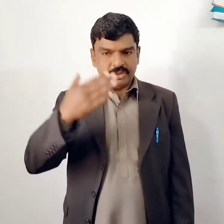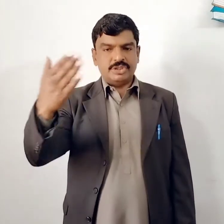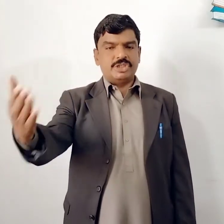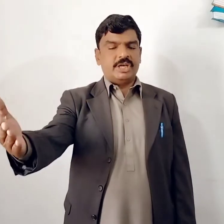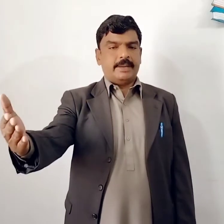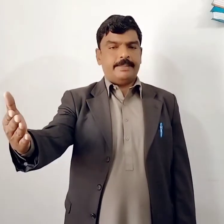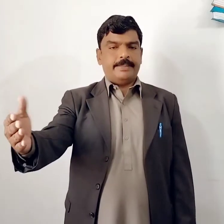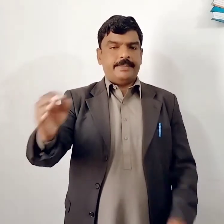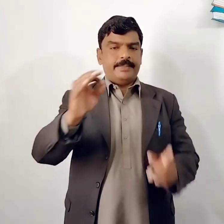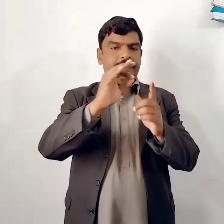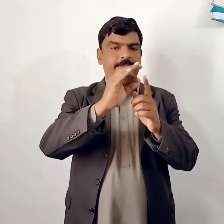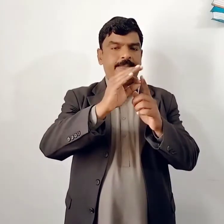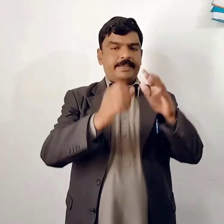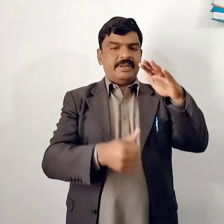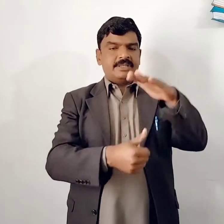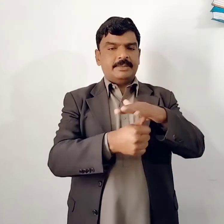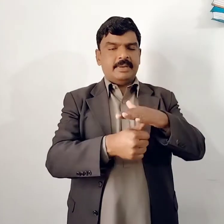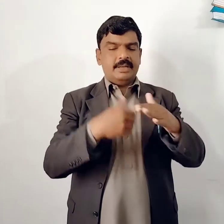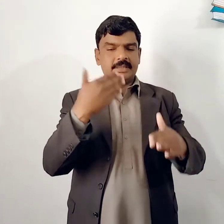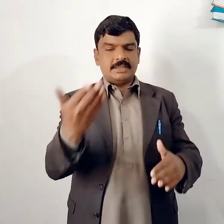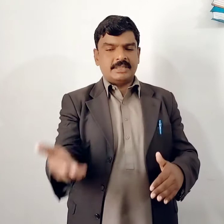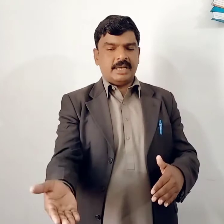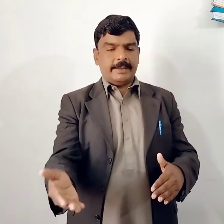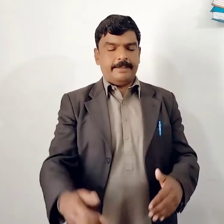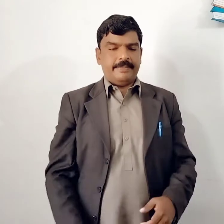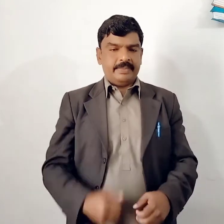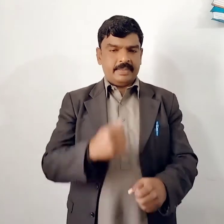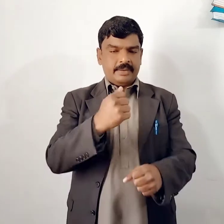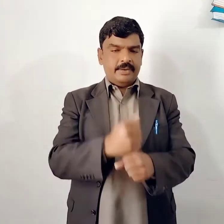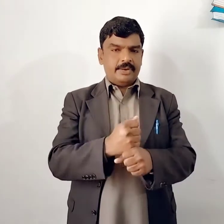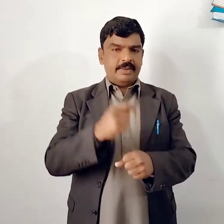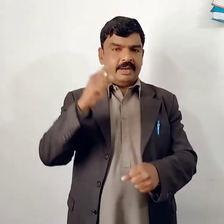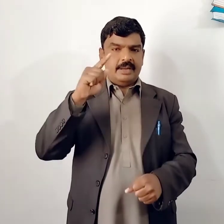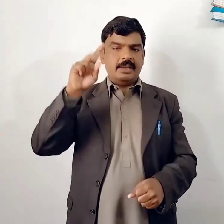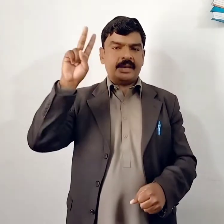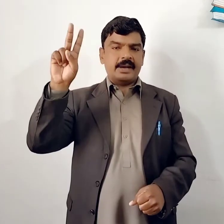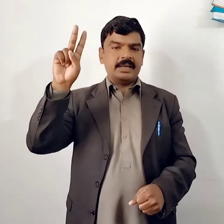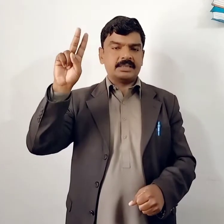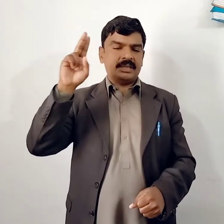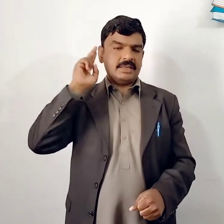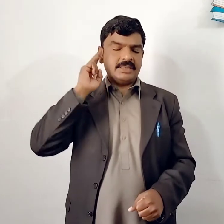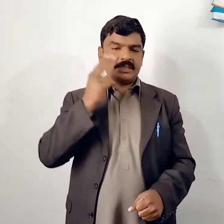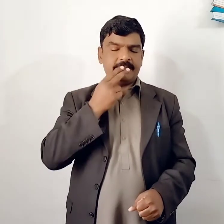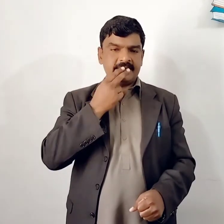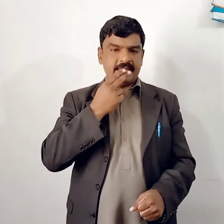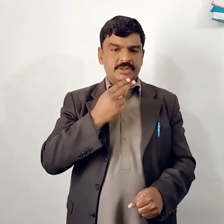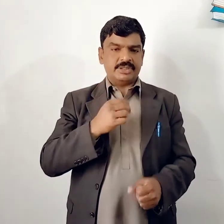बखिदमत जनाब प्रिंसिपल साहिब, गवर्नमेंट हायर सेकेंडरी स्पेशल